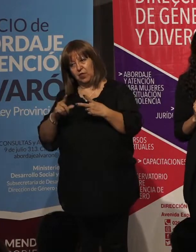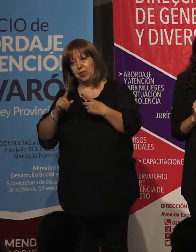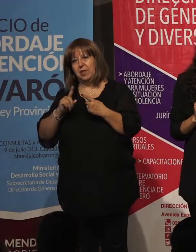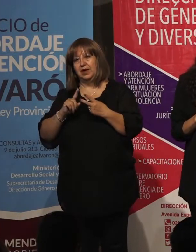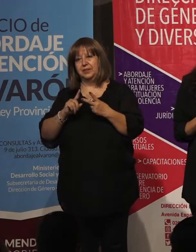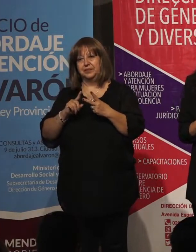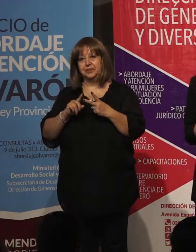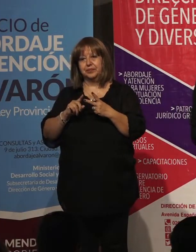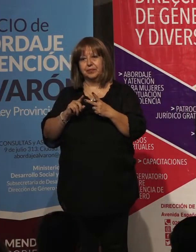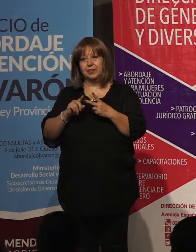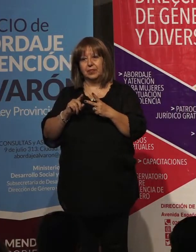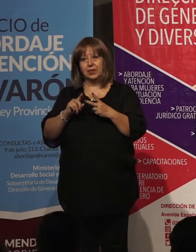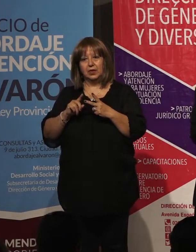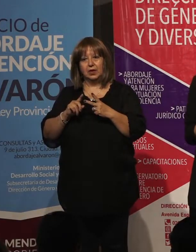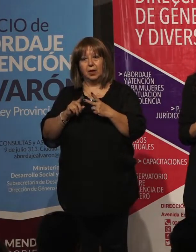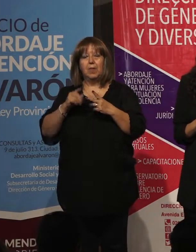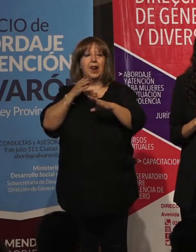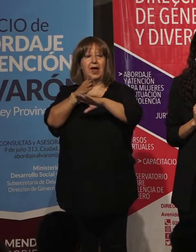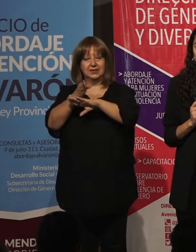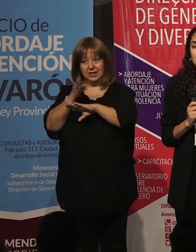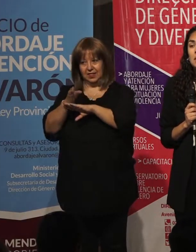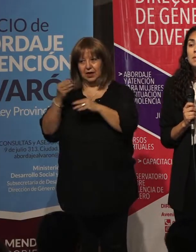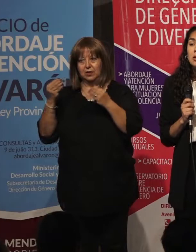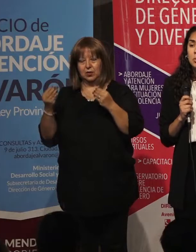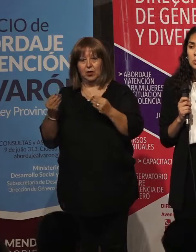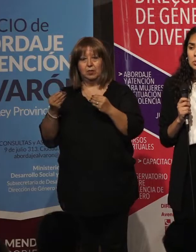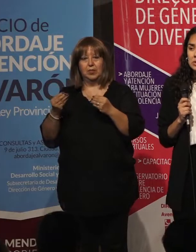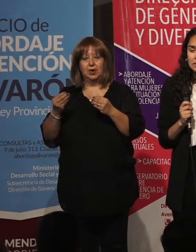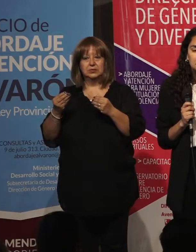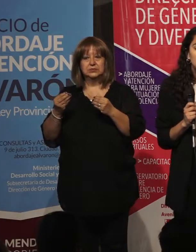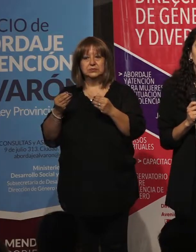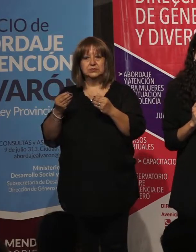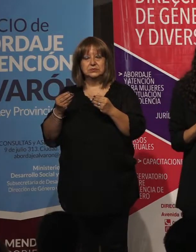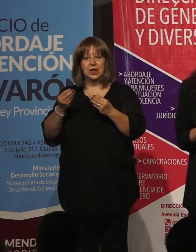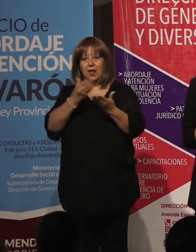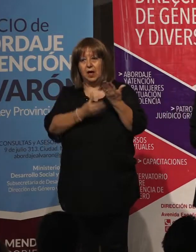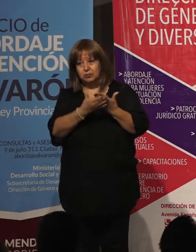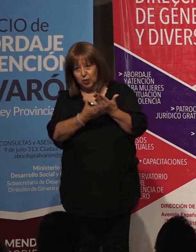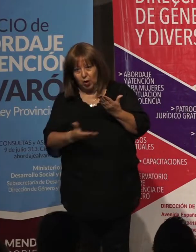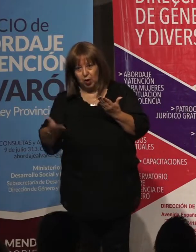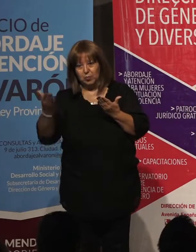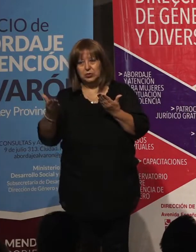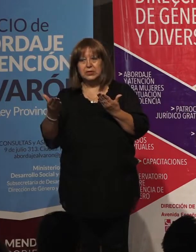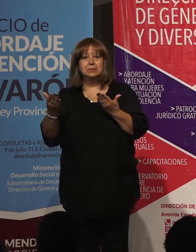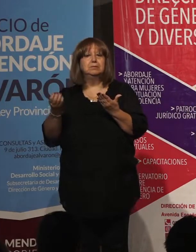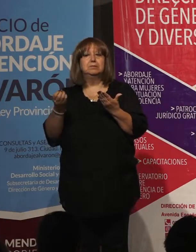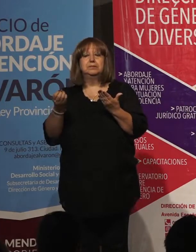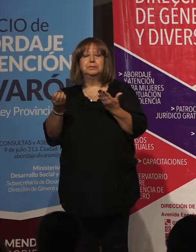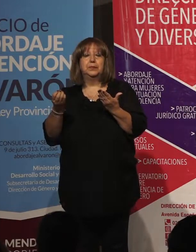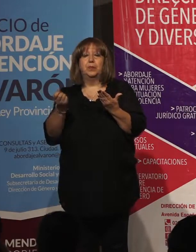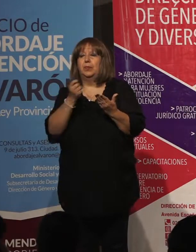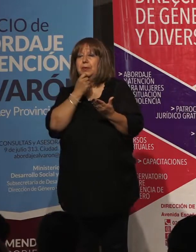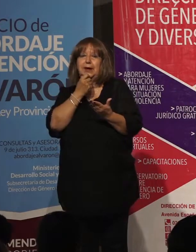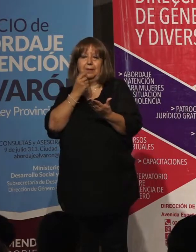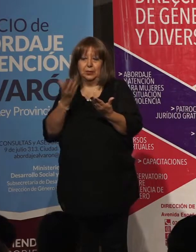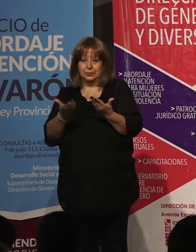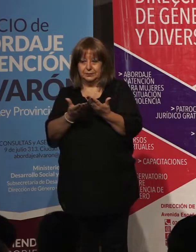tenemos de poder acceder es a través de compulsas. Es decir,